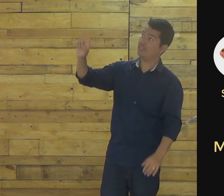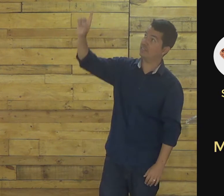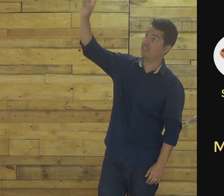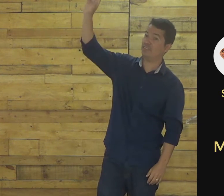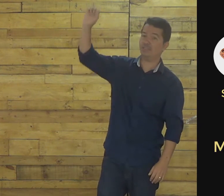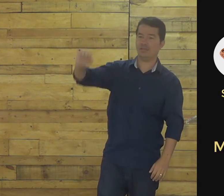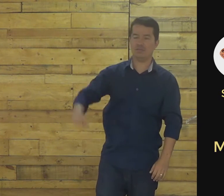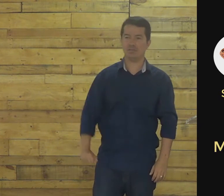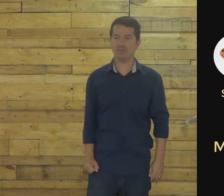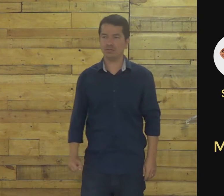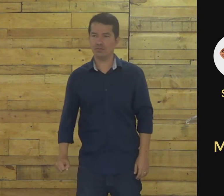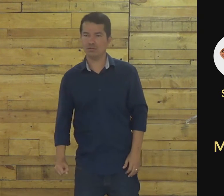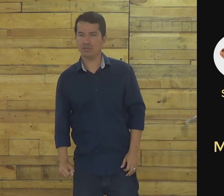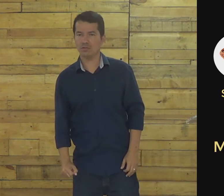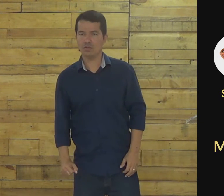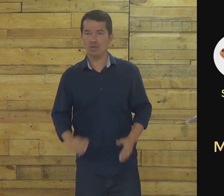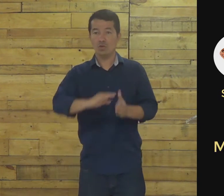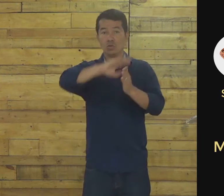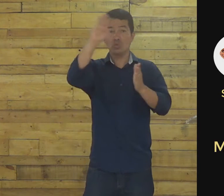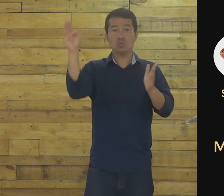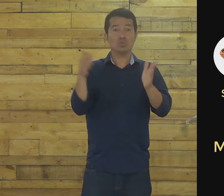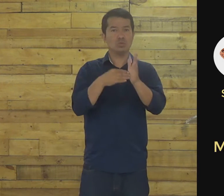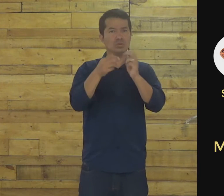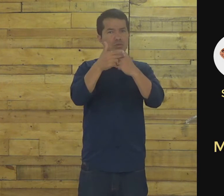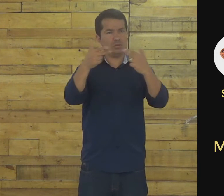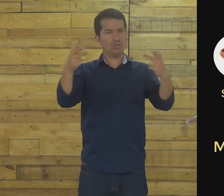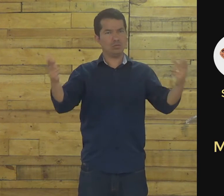para dar glória a Deus.